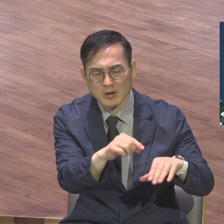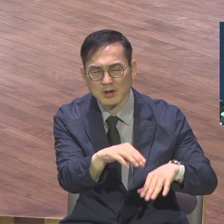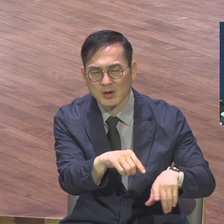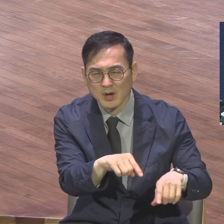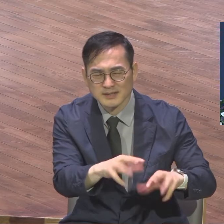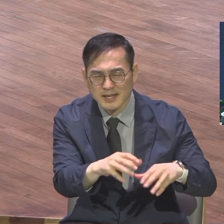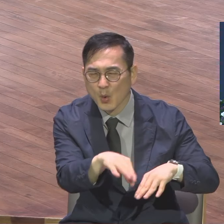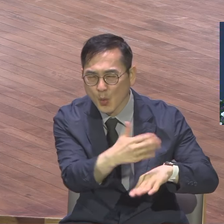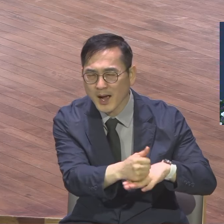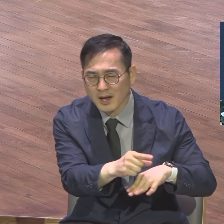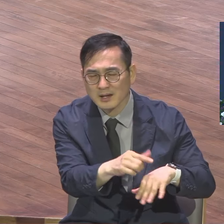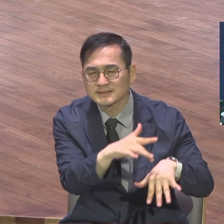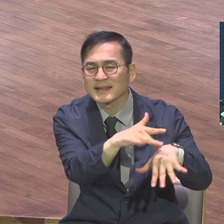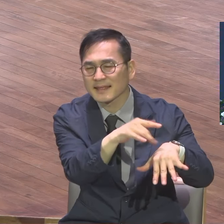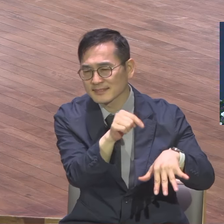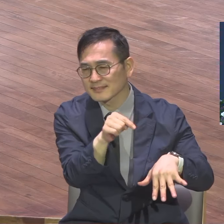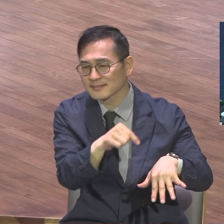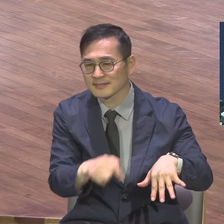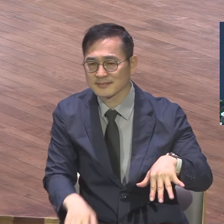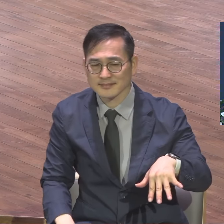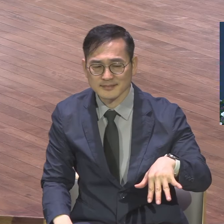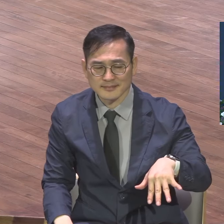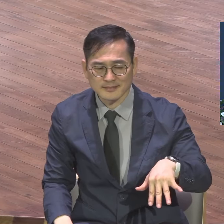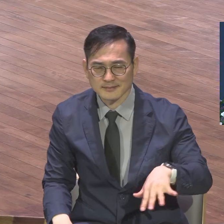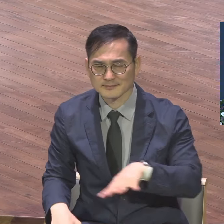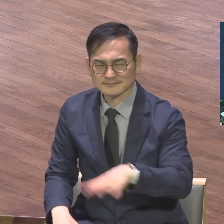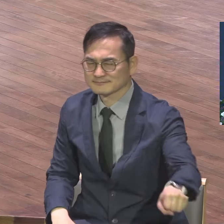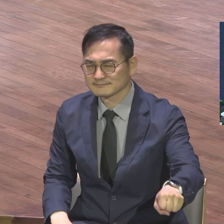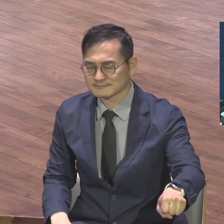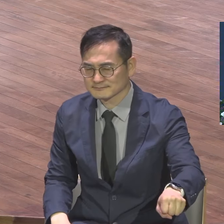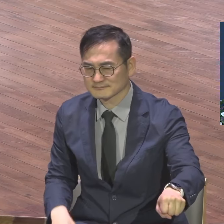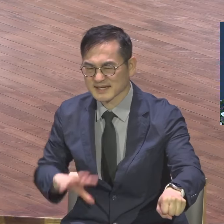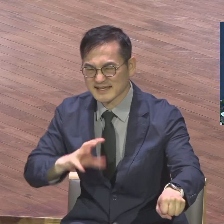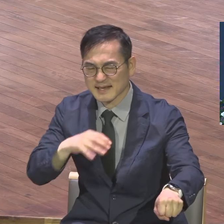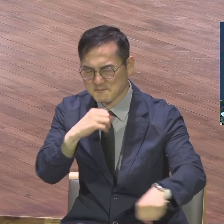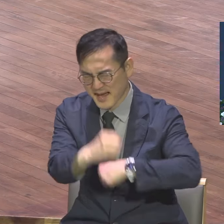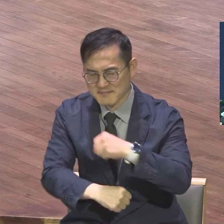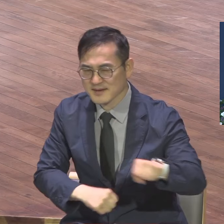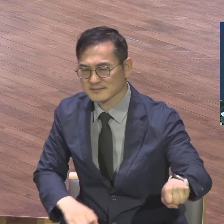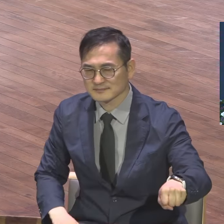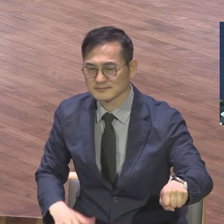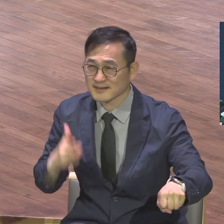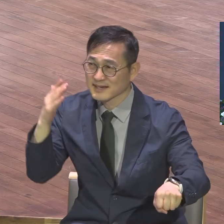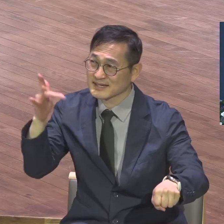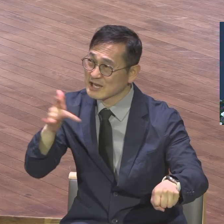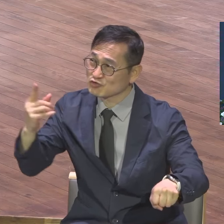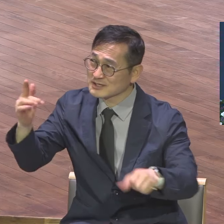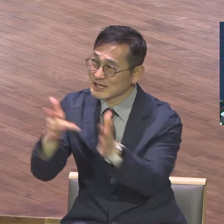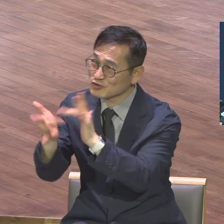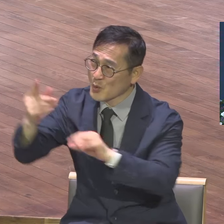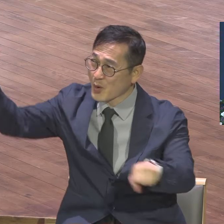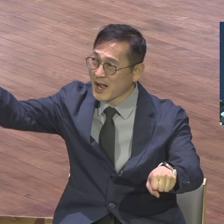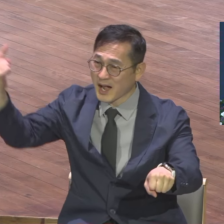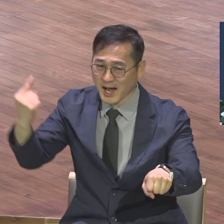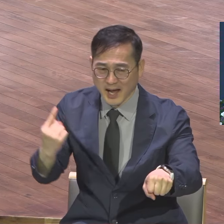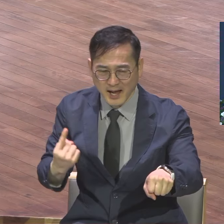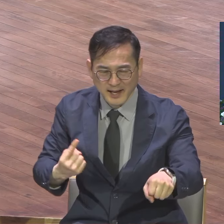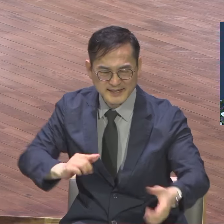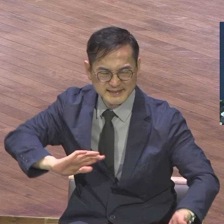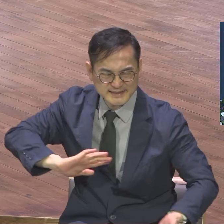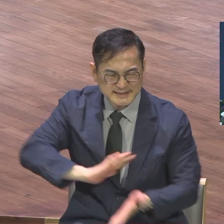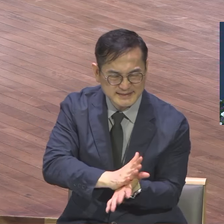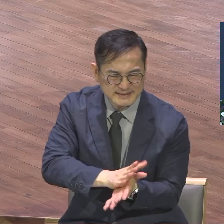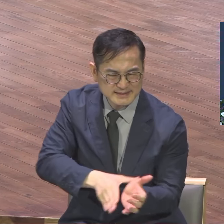이 세상 왕은 마귀예요. 그래서 자기가 장악하는 세상 왕인데 하나님 아들이 왜 오냐? 이제 오셔서 세상 왕 마귀를